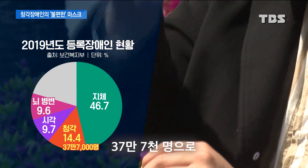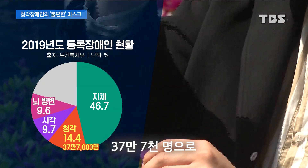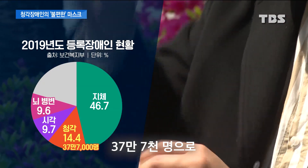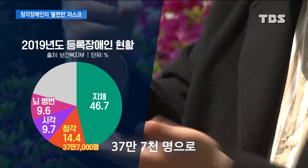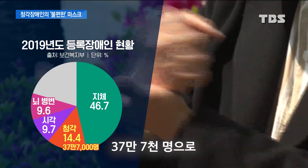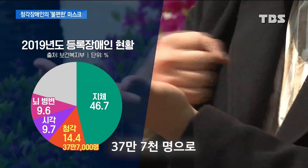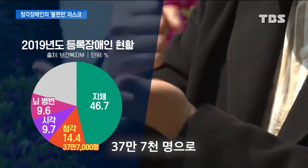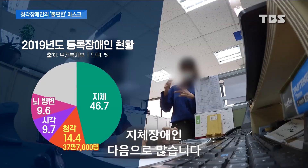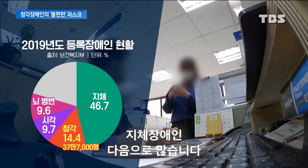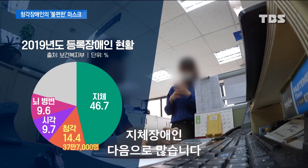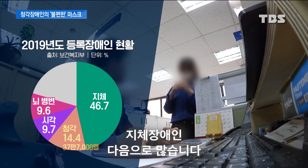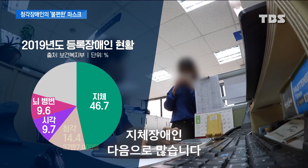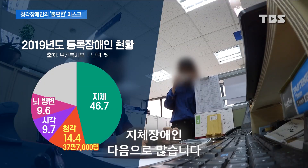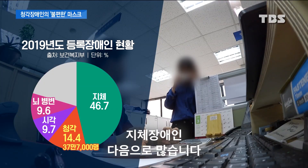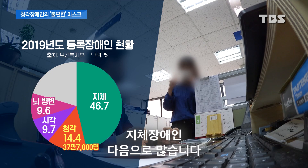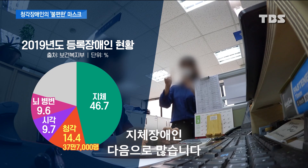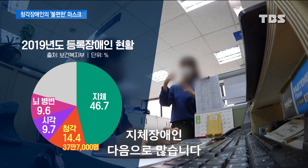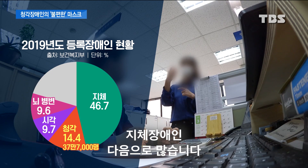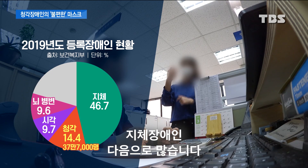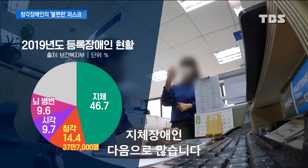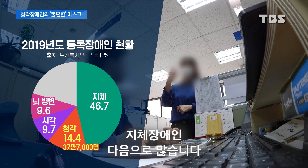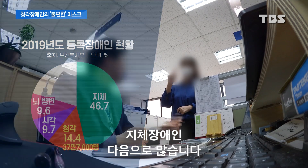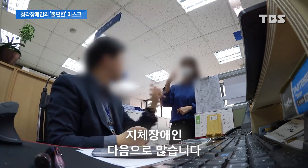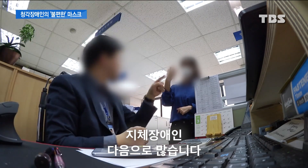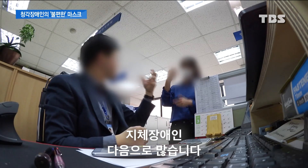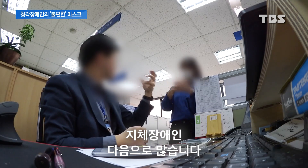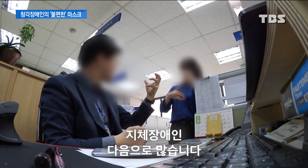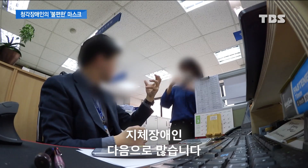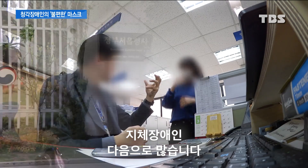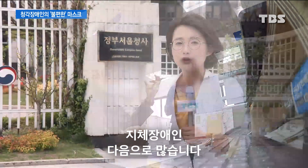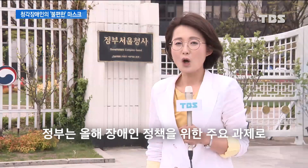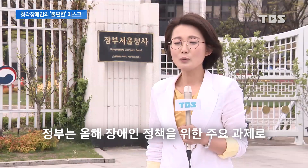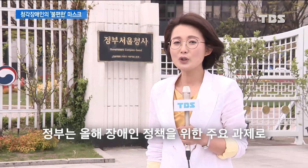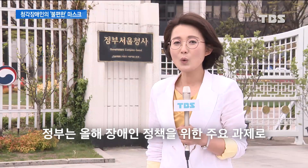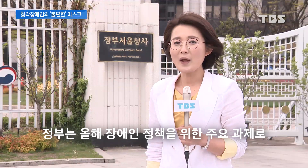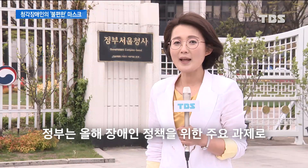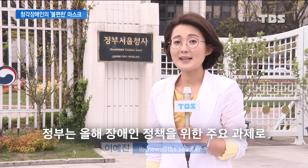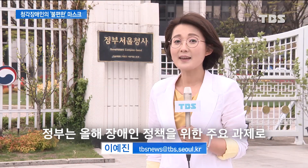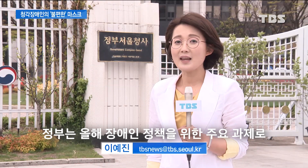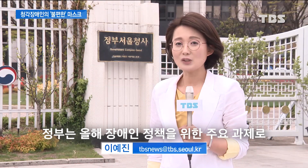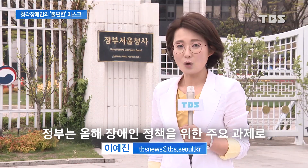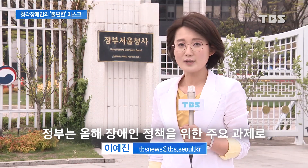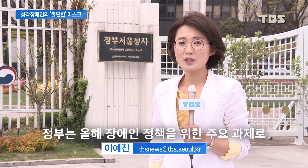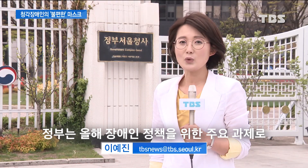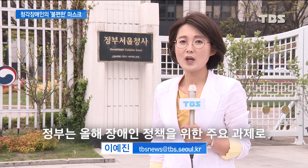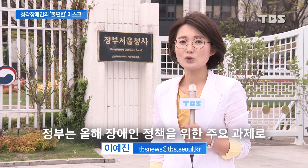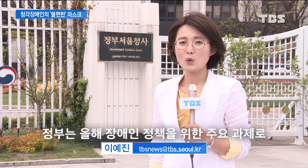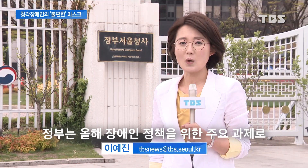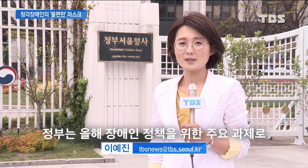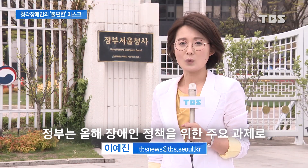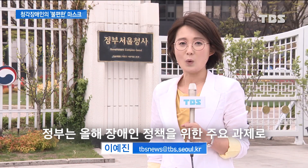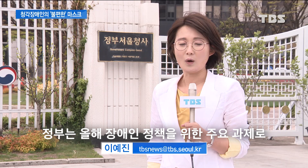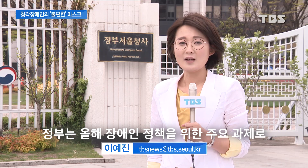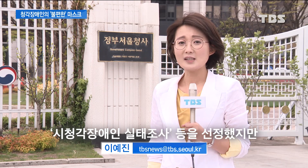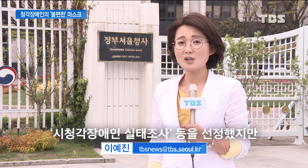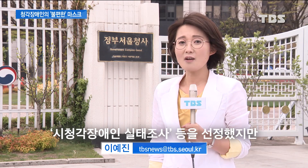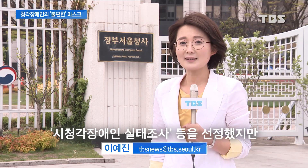명으로 지체장애인 다음으로 많습니다. 정부는 올해 장애인 정책을 위한 주요 과제로